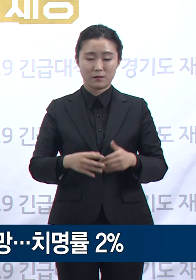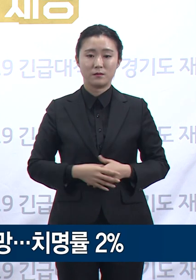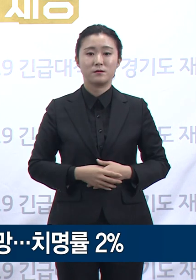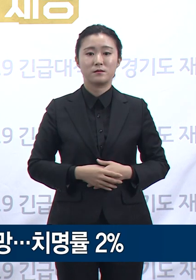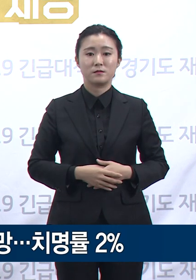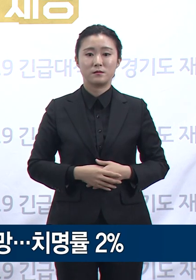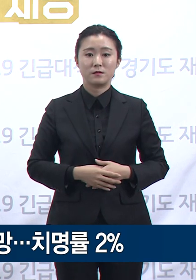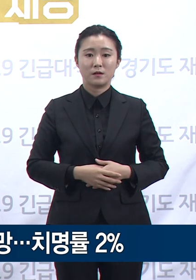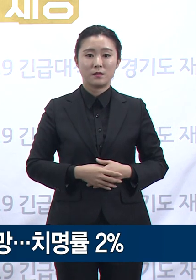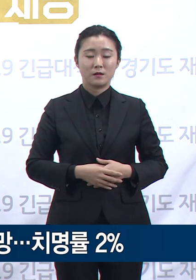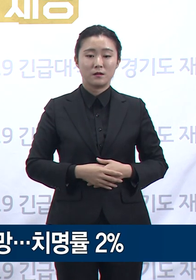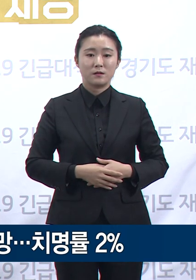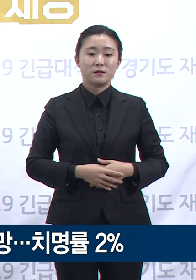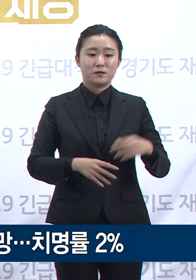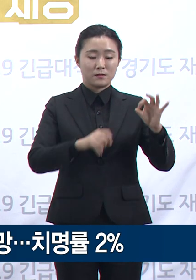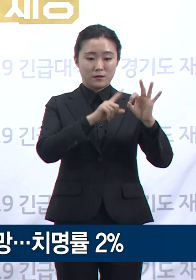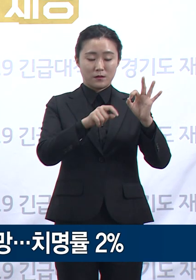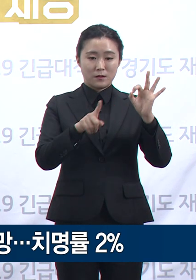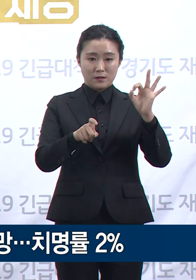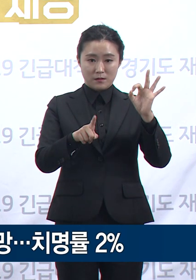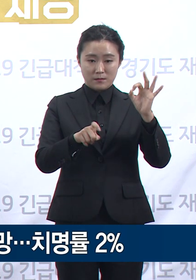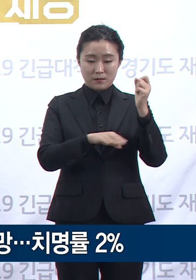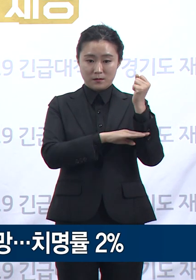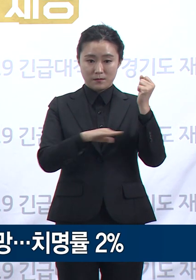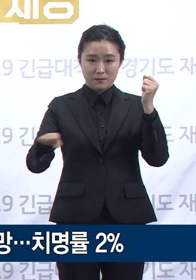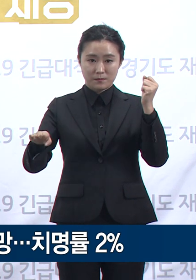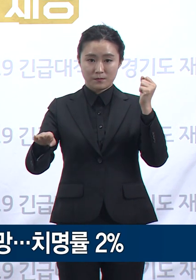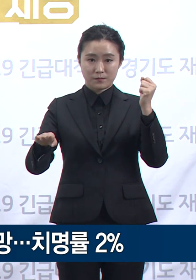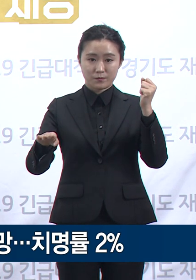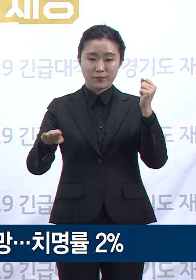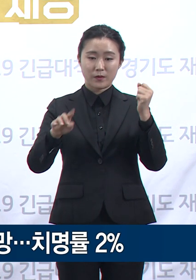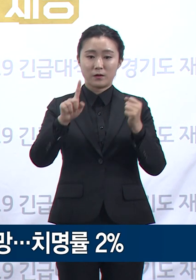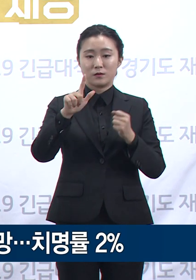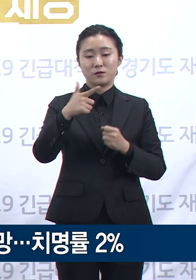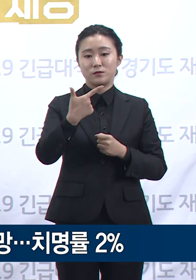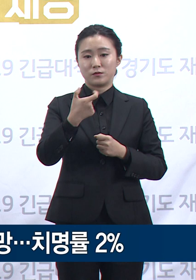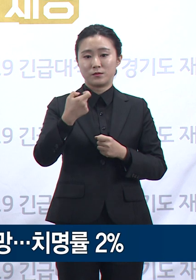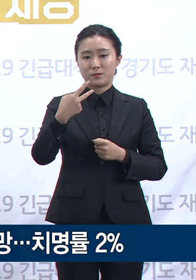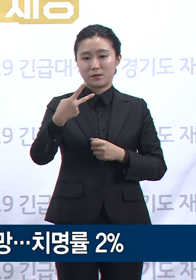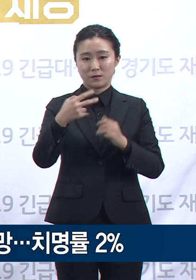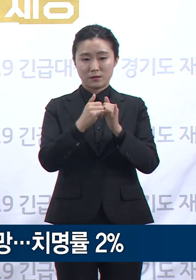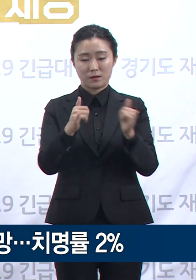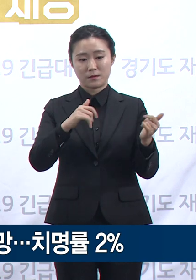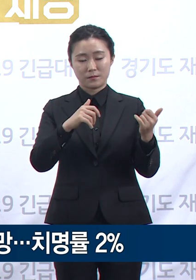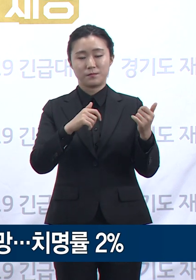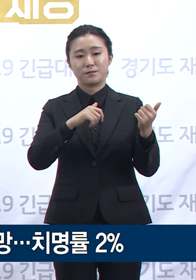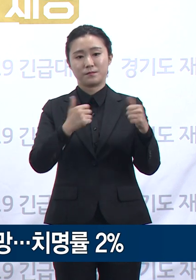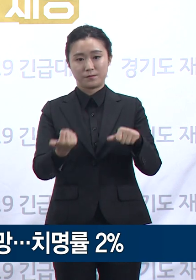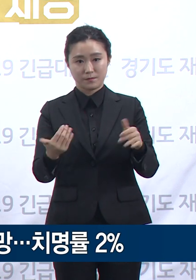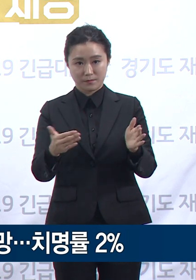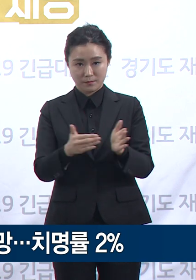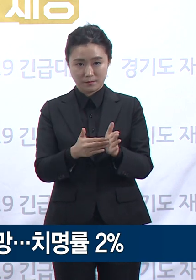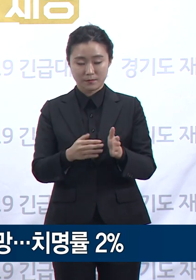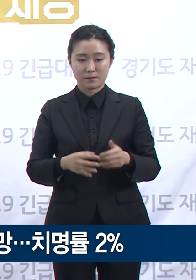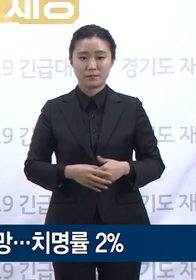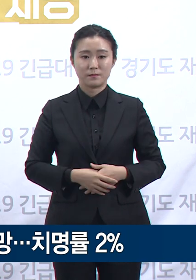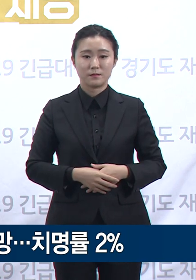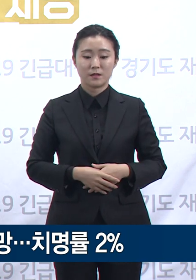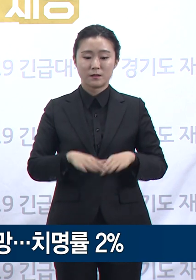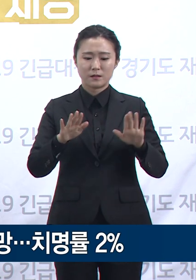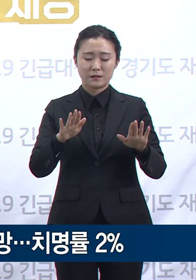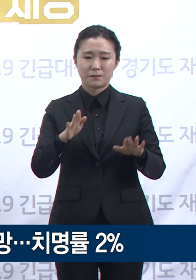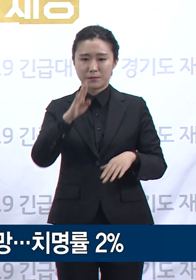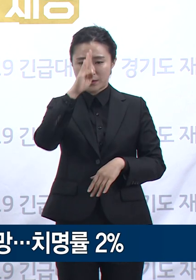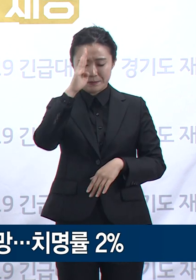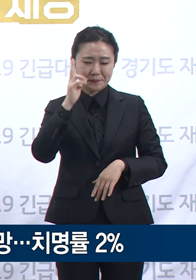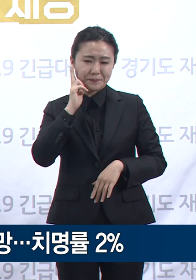중 10월 11일 0시 기준으로 67명이 안타깝게 생명을 잃었습니다. 아직 중환자실에서